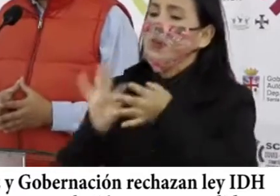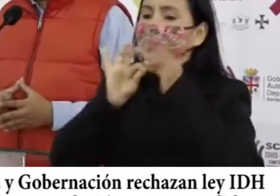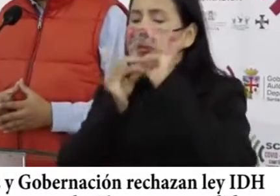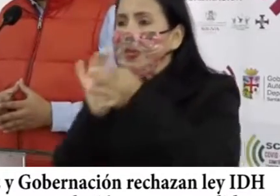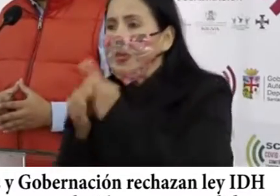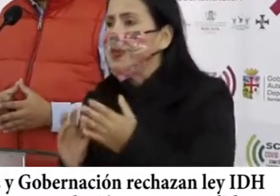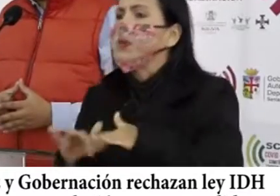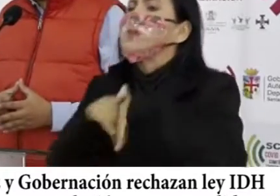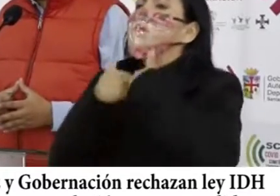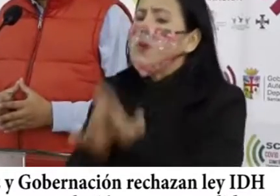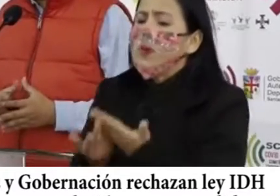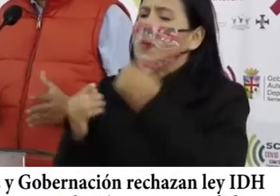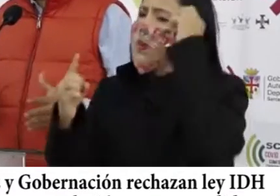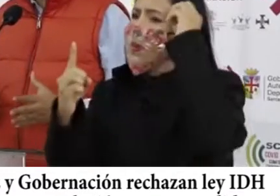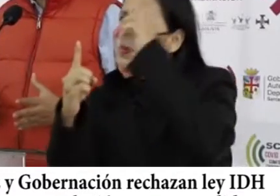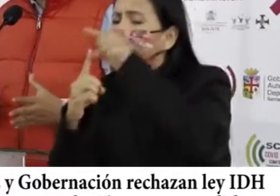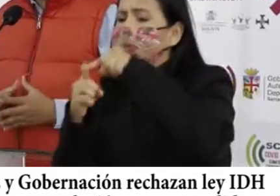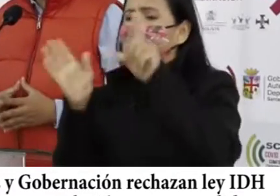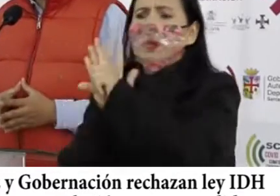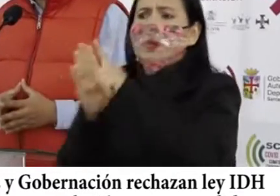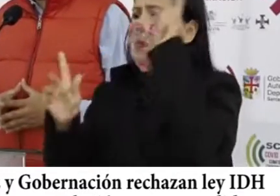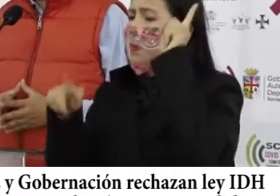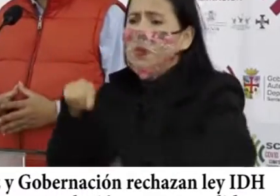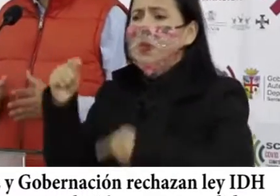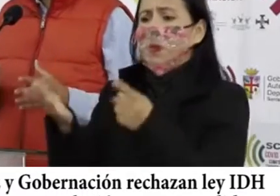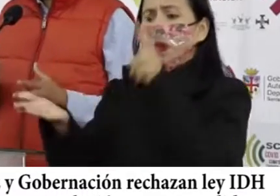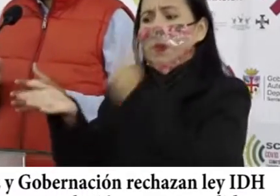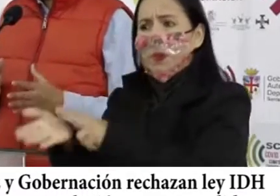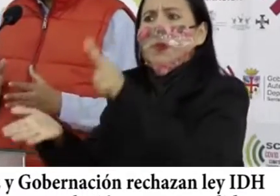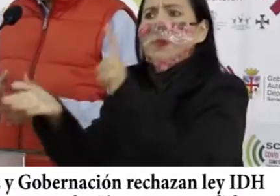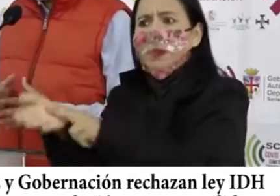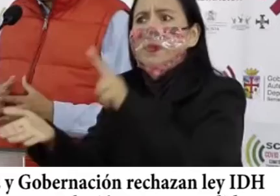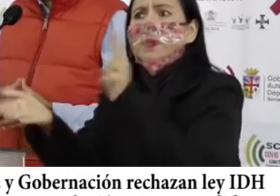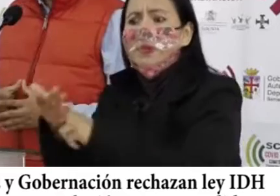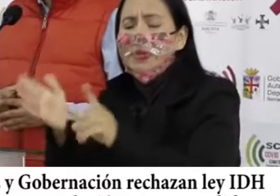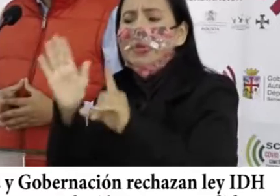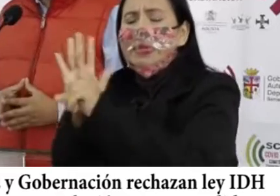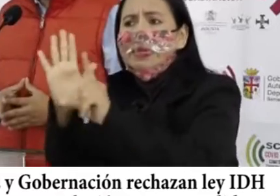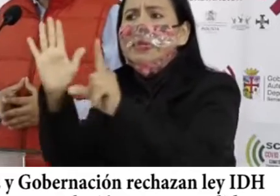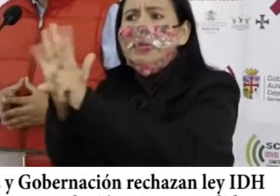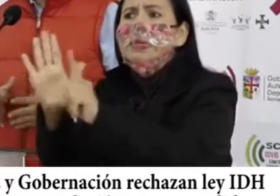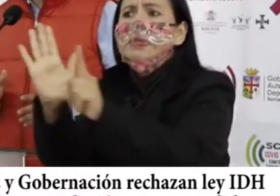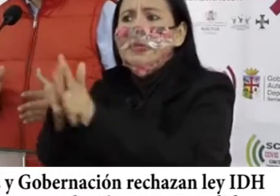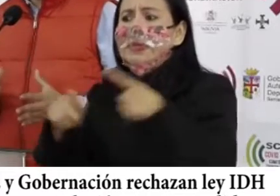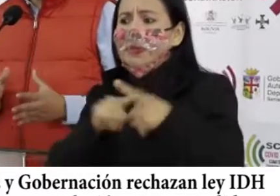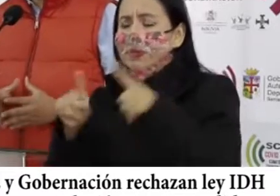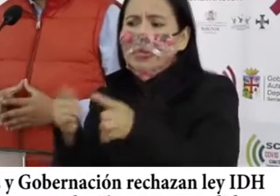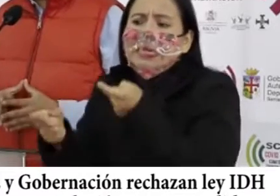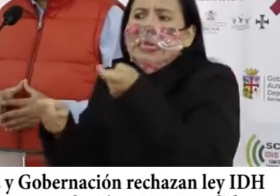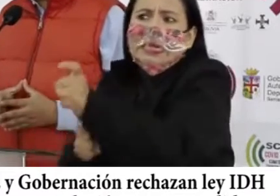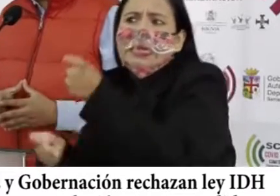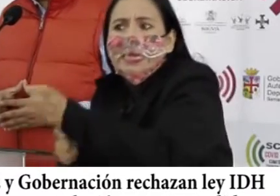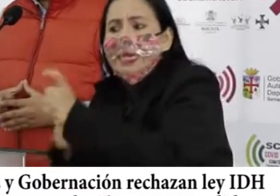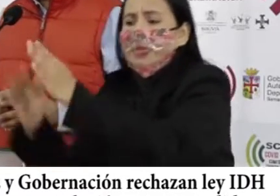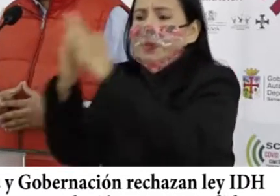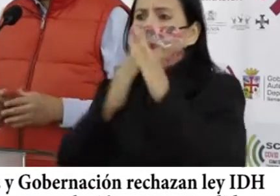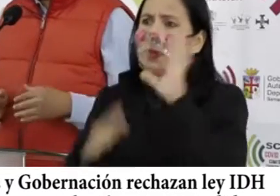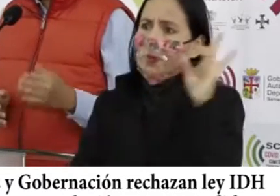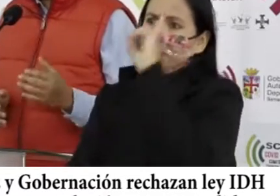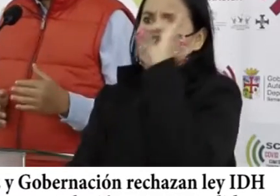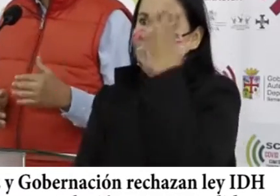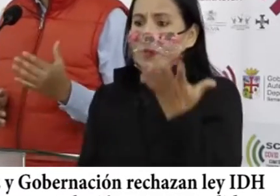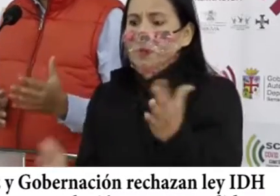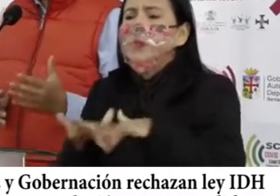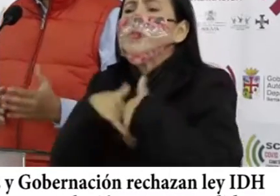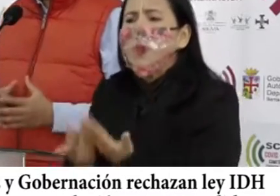el sentido de esta ley. No podemos seguir aprobando leyes que perjudiquen al pueblo boliviano,